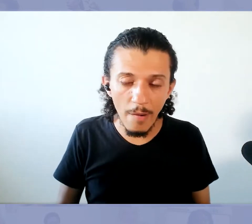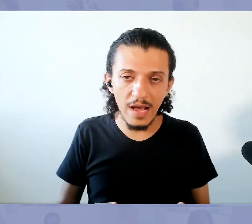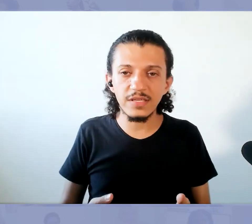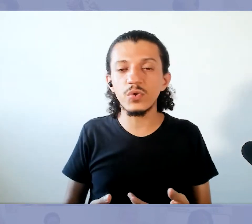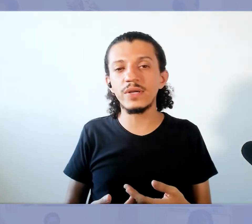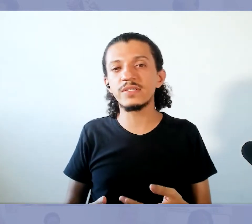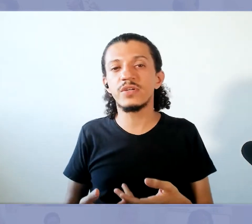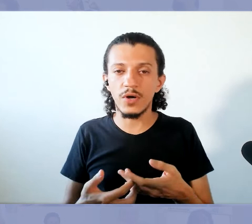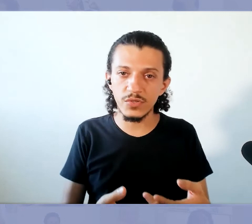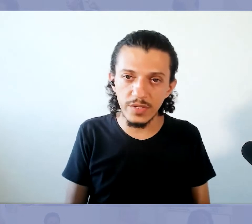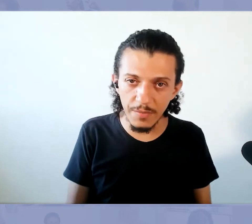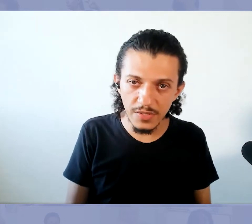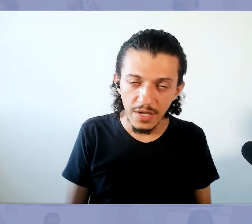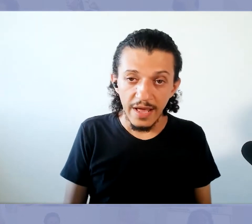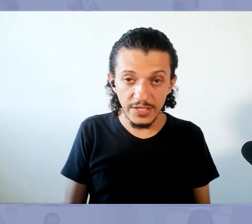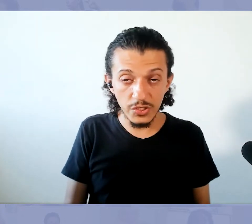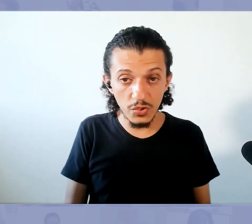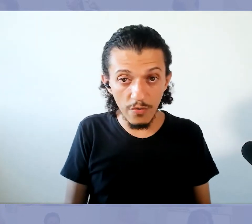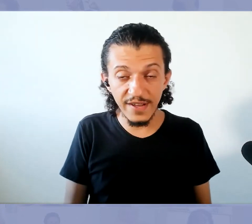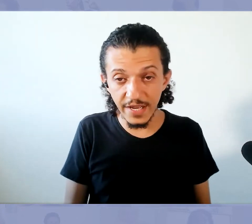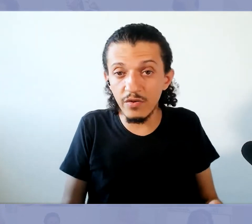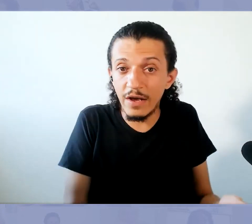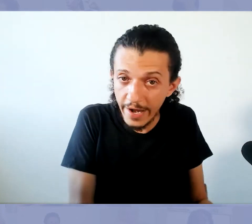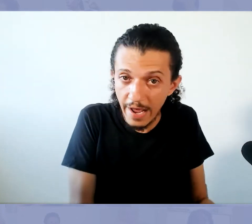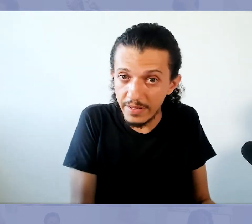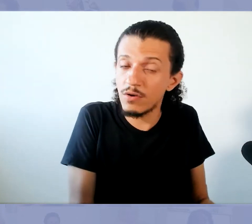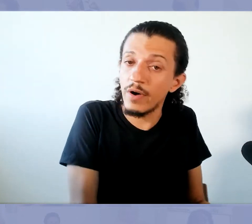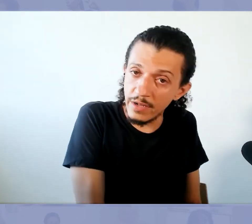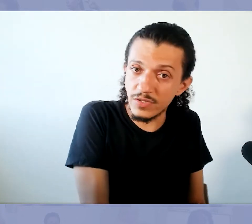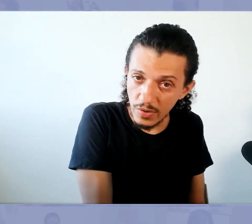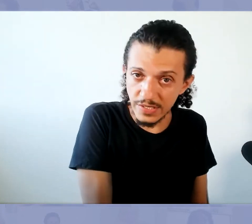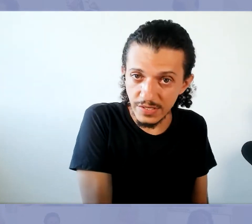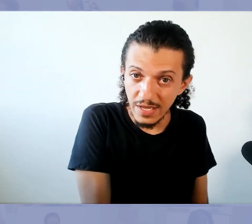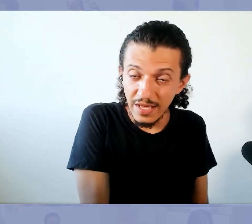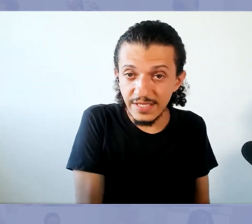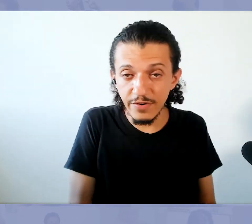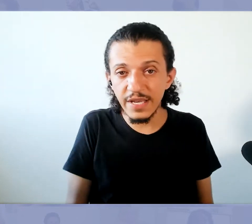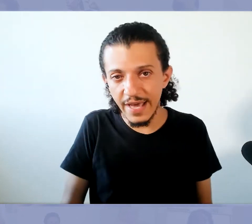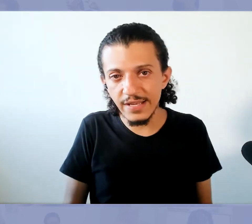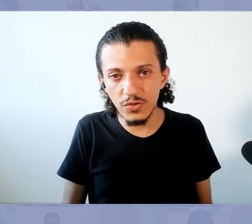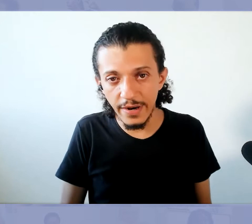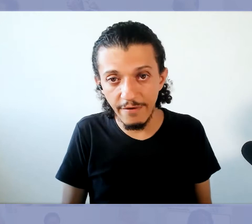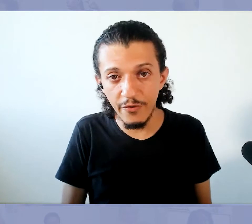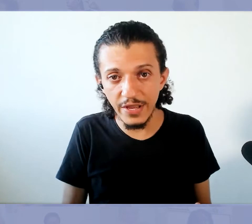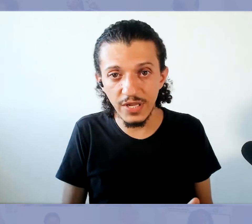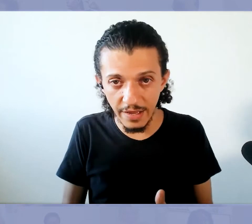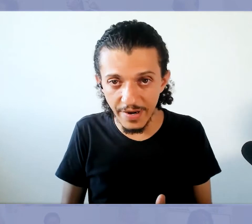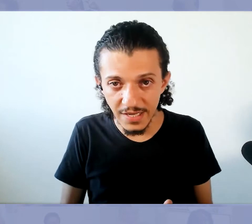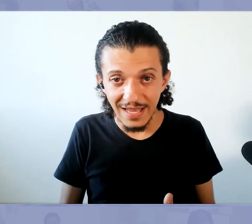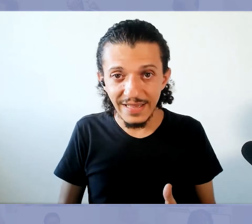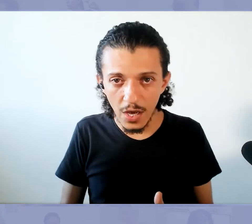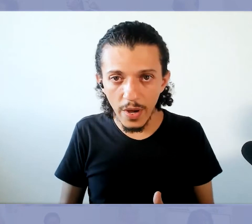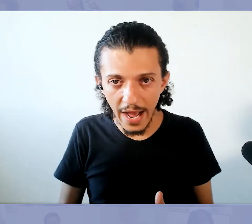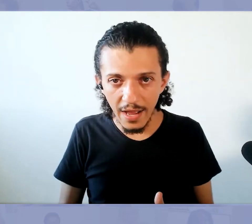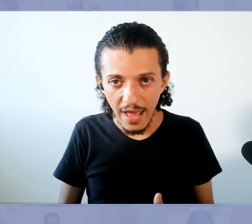a maior parte das coisas que nós estudamos, a gente estudou fazendo decoreba, decorando as coisas. Se você quer se tornar fluente na